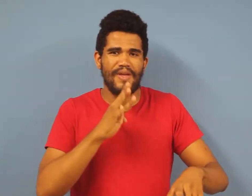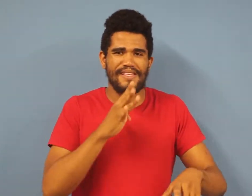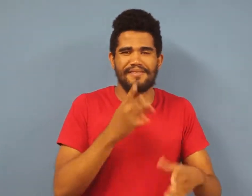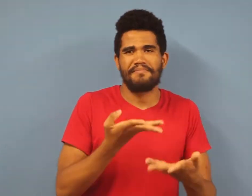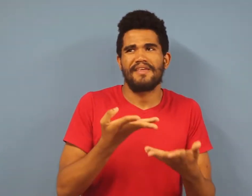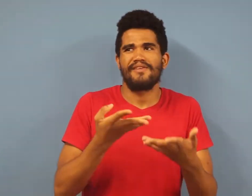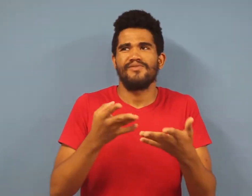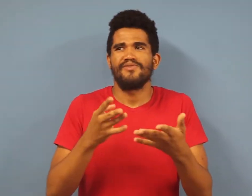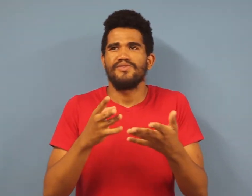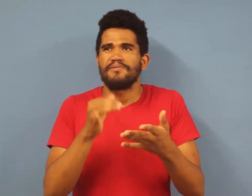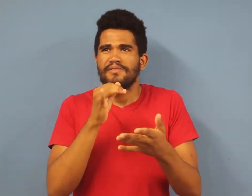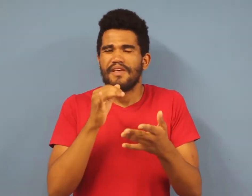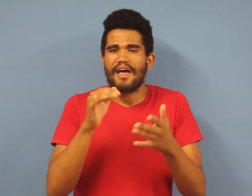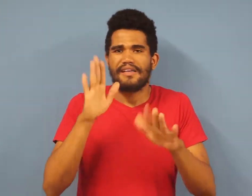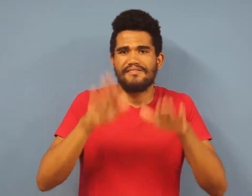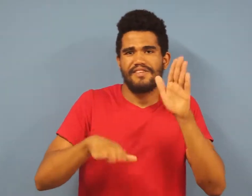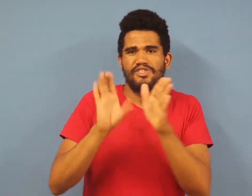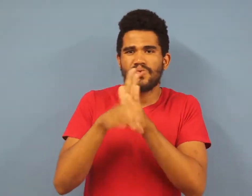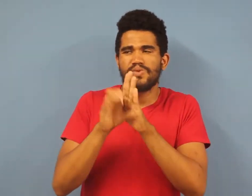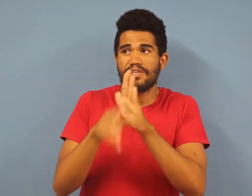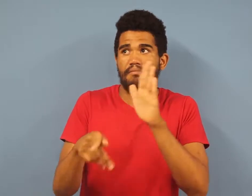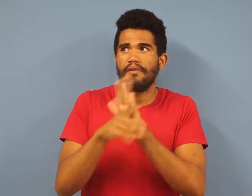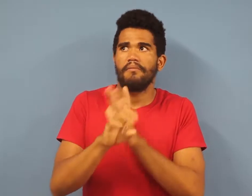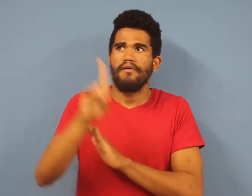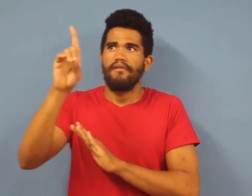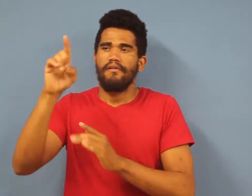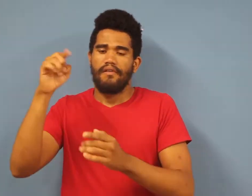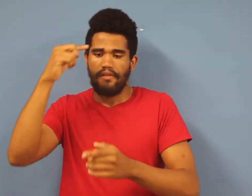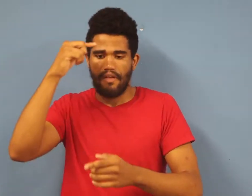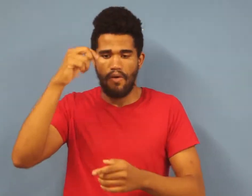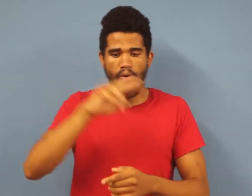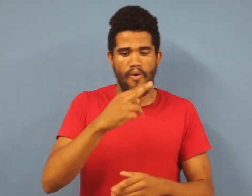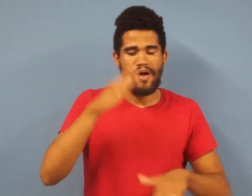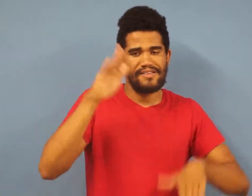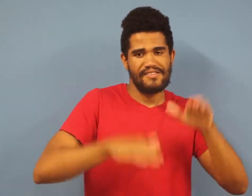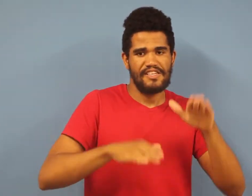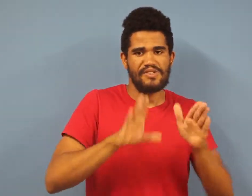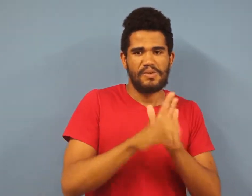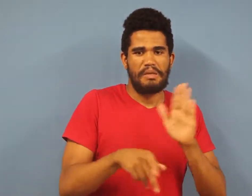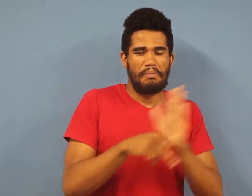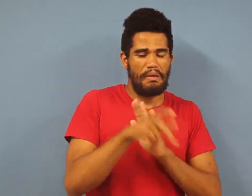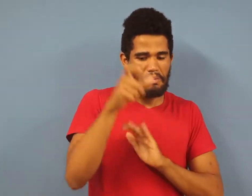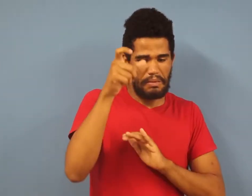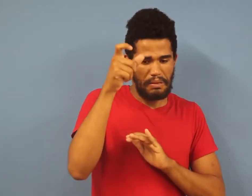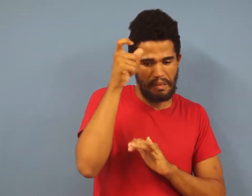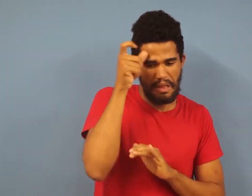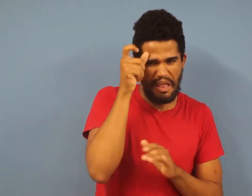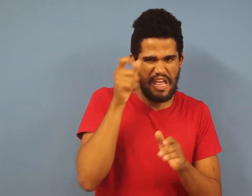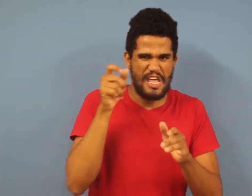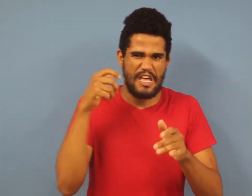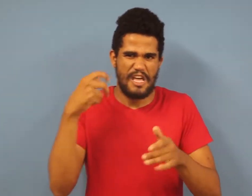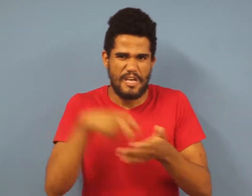conceitos divinos e demoníacos a conceitos relacionados à doença e conforme as suas dificuldades,